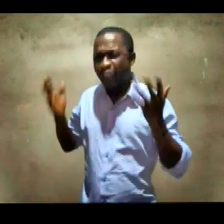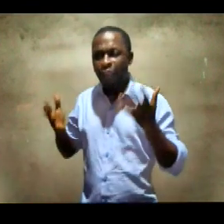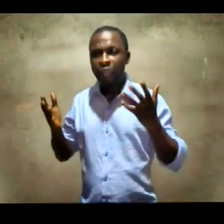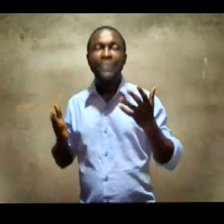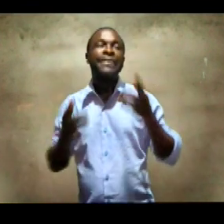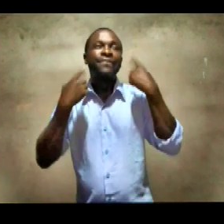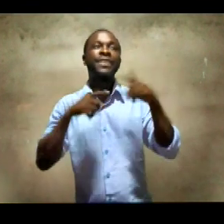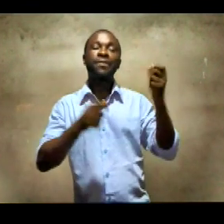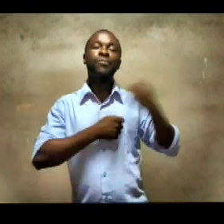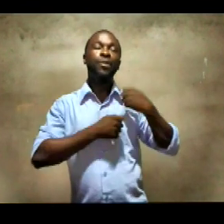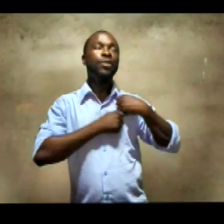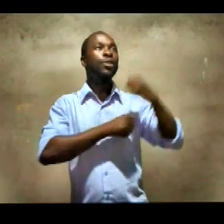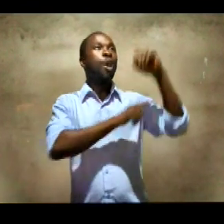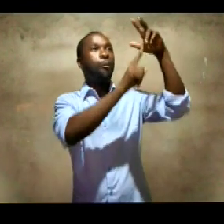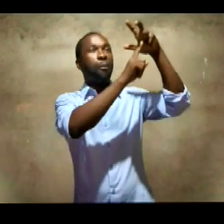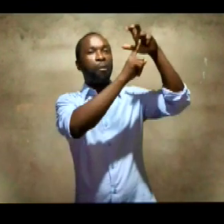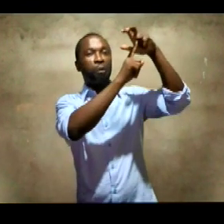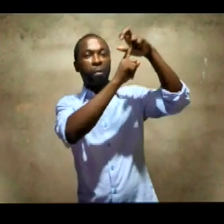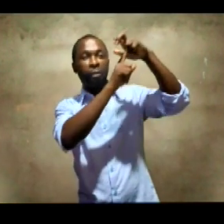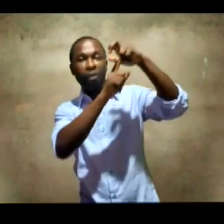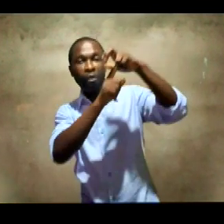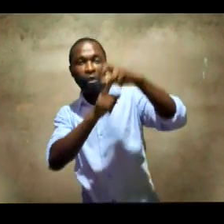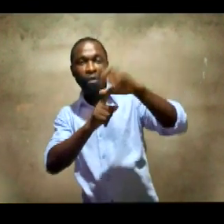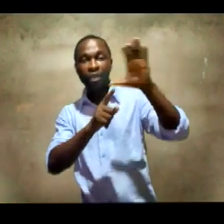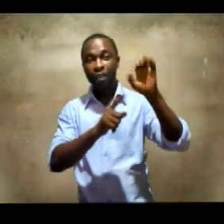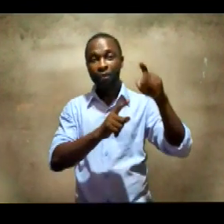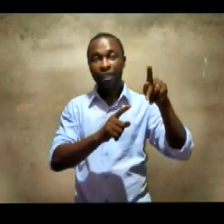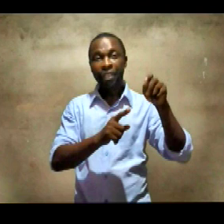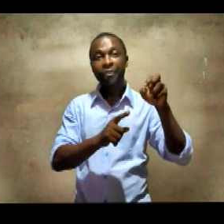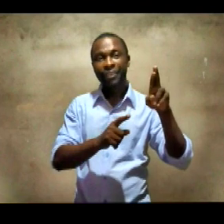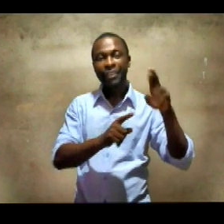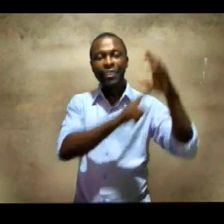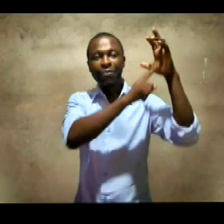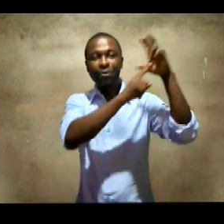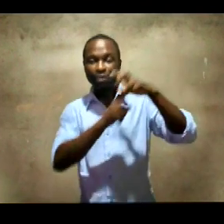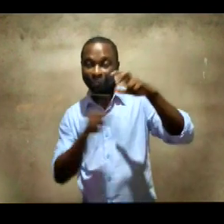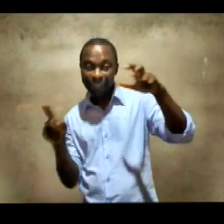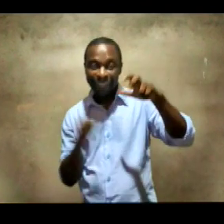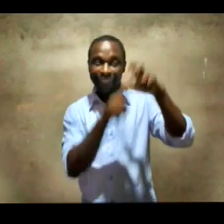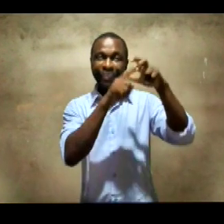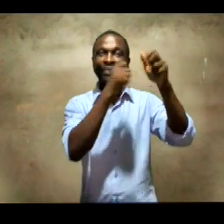De vendredi à dimanche, plus de 250 personnes ont tenu compagnie à Vincent Moussila.